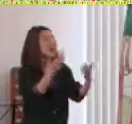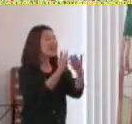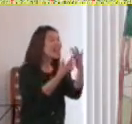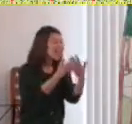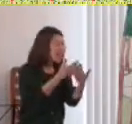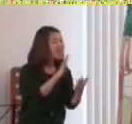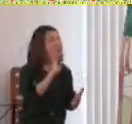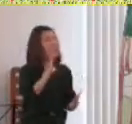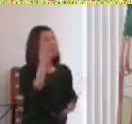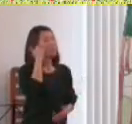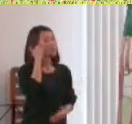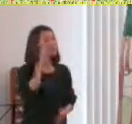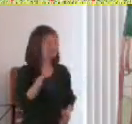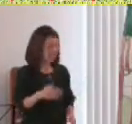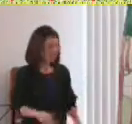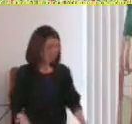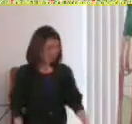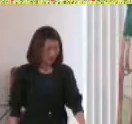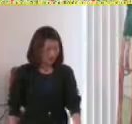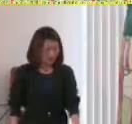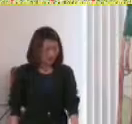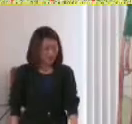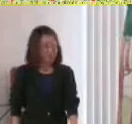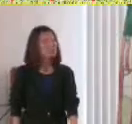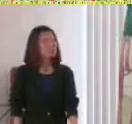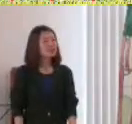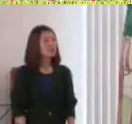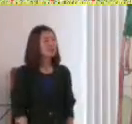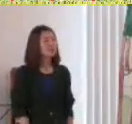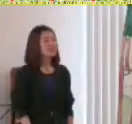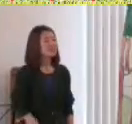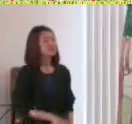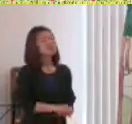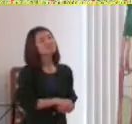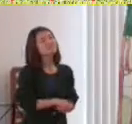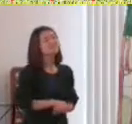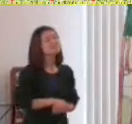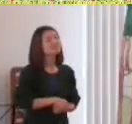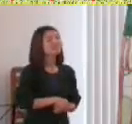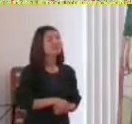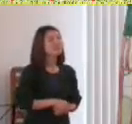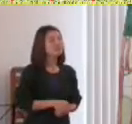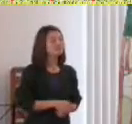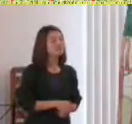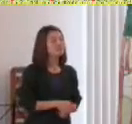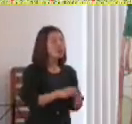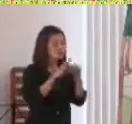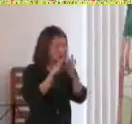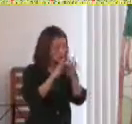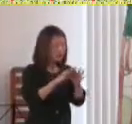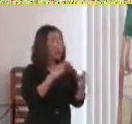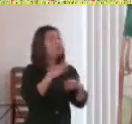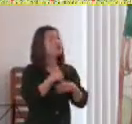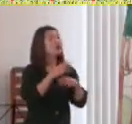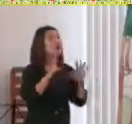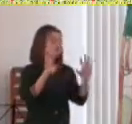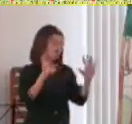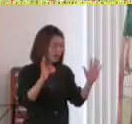て、天使は恐れることはない、恐れるな、恐れずと言っているわけですね。そして最